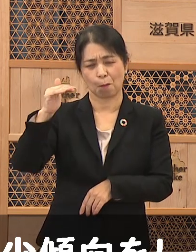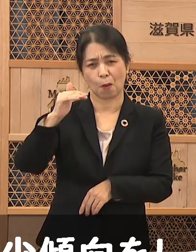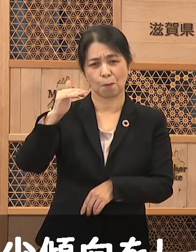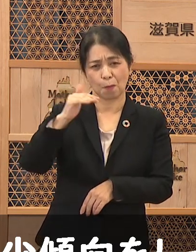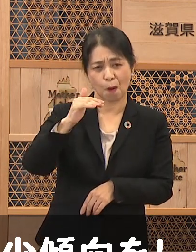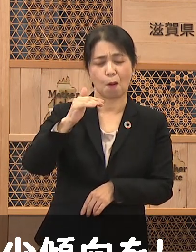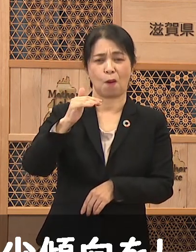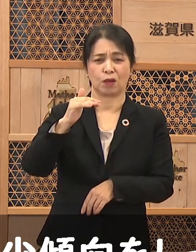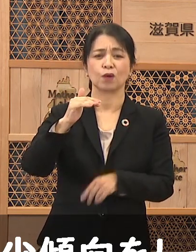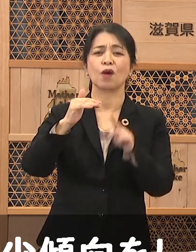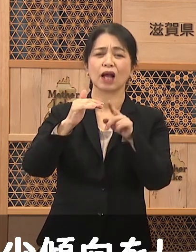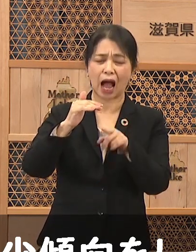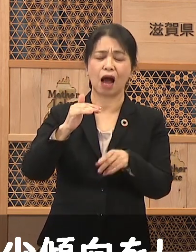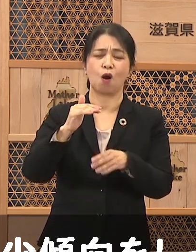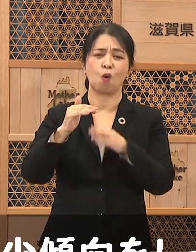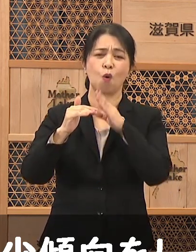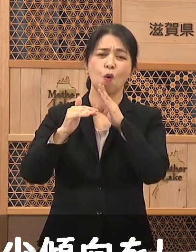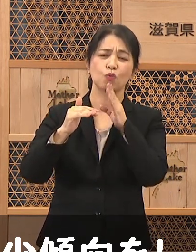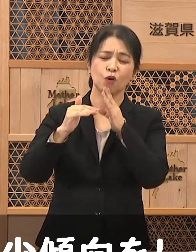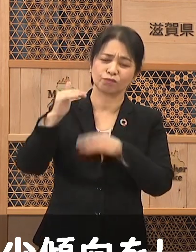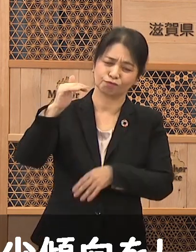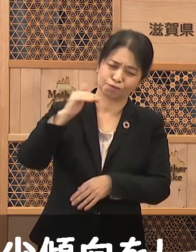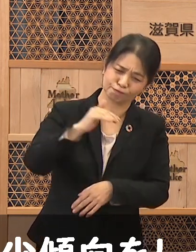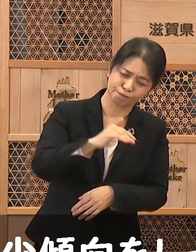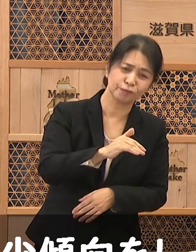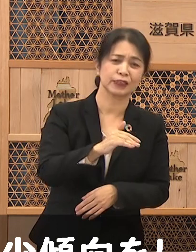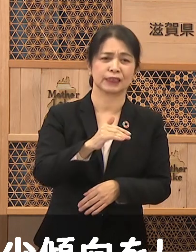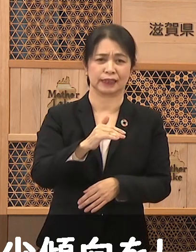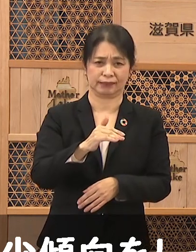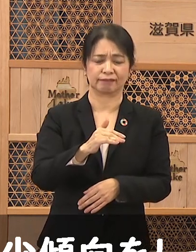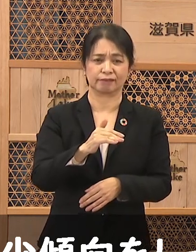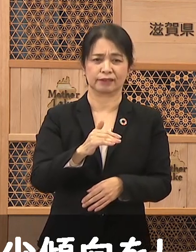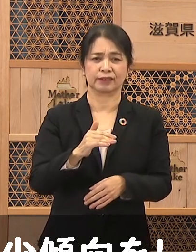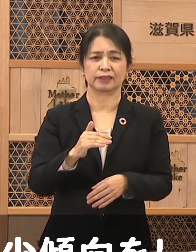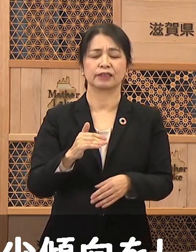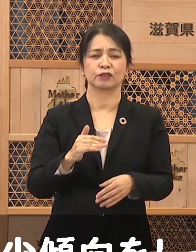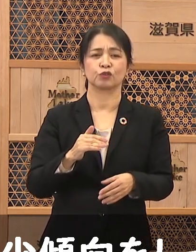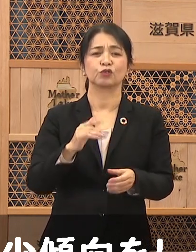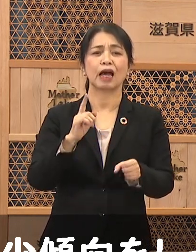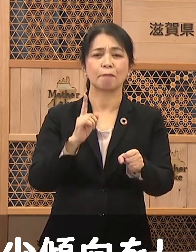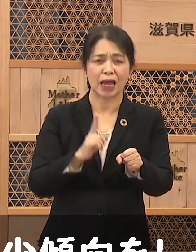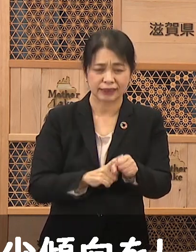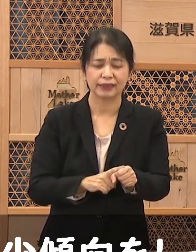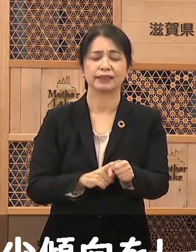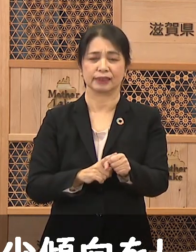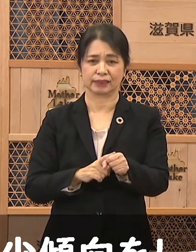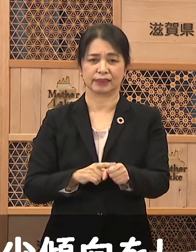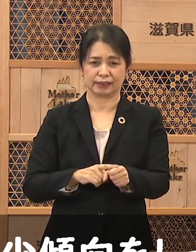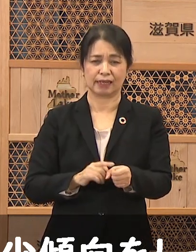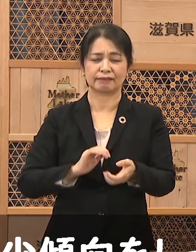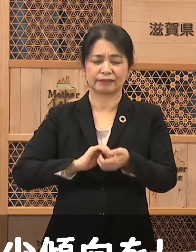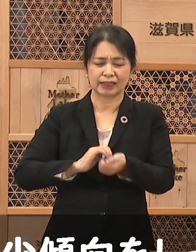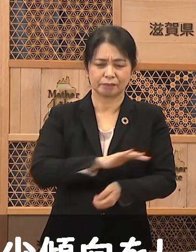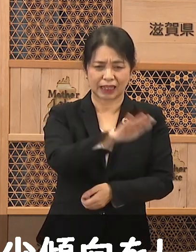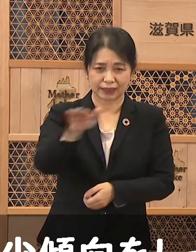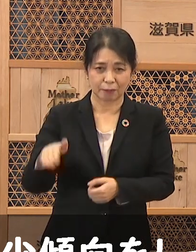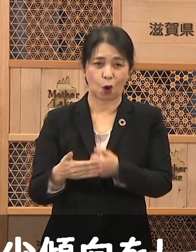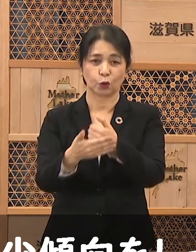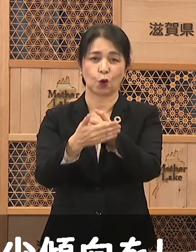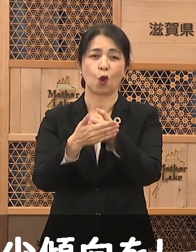られます。この減少傾向をしっかりと確実、着実なものにするために、ぜひ皆様方のご協